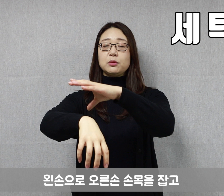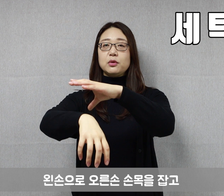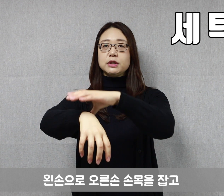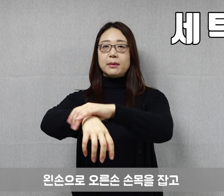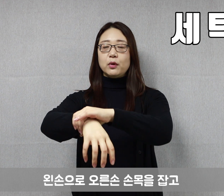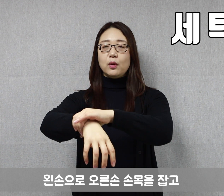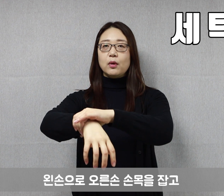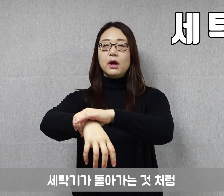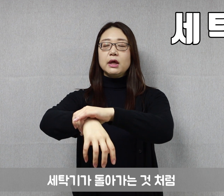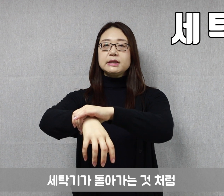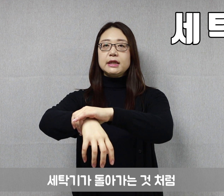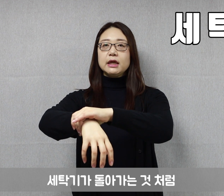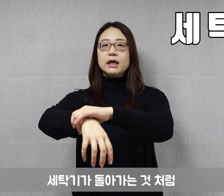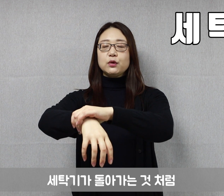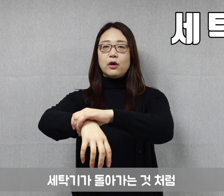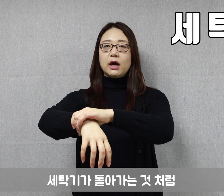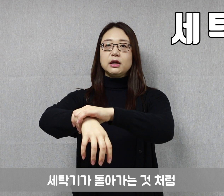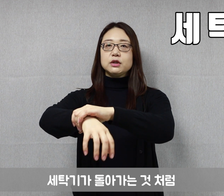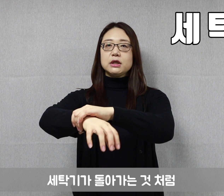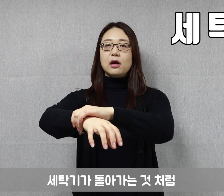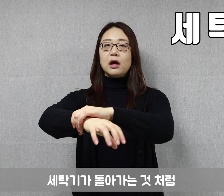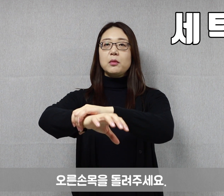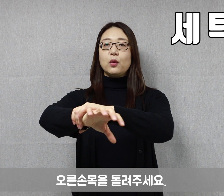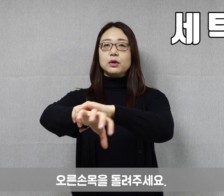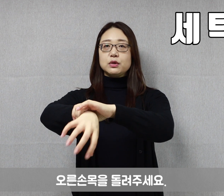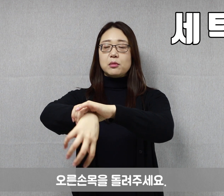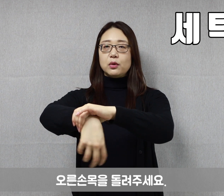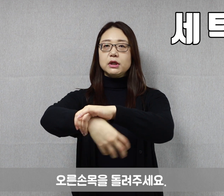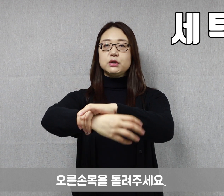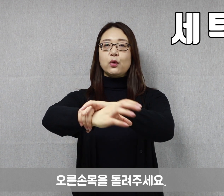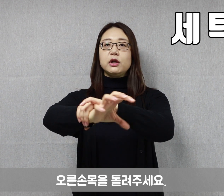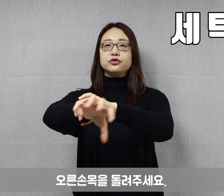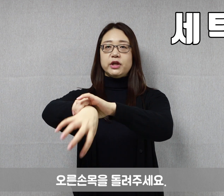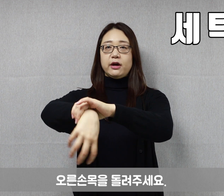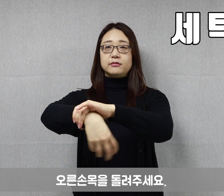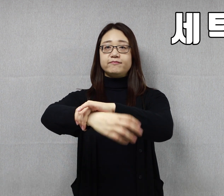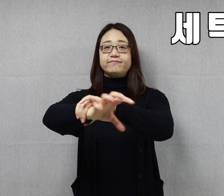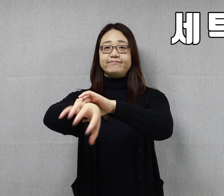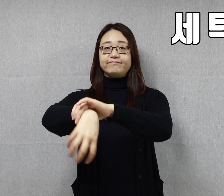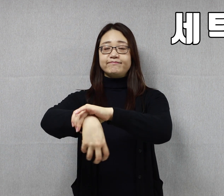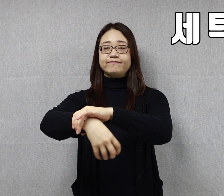손목을 잡고 세탁기가 돌아가는 것처럼 오른손목을 돌려주세요.